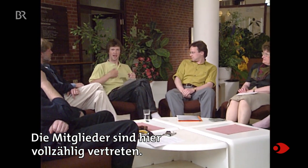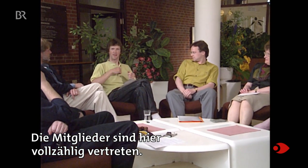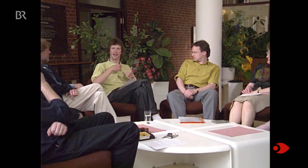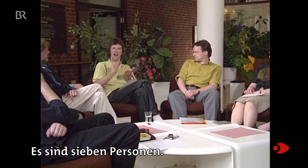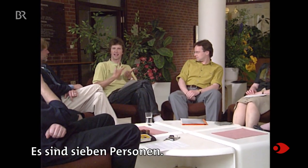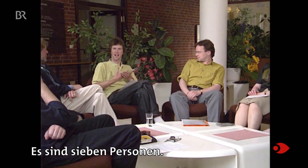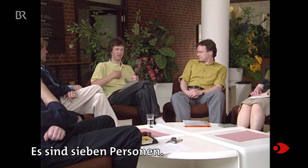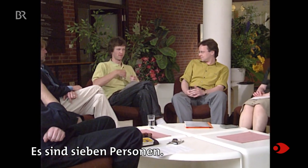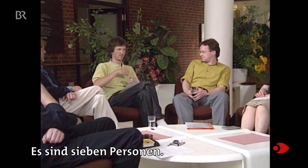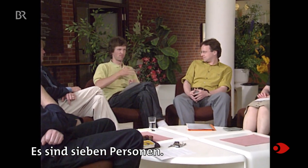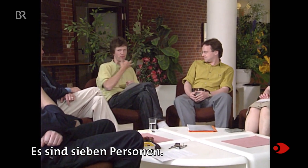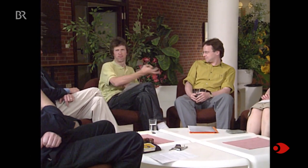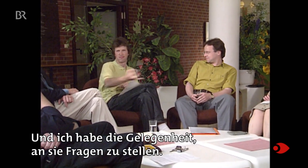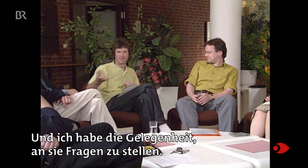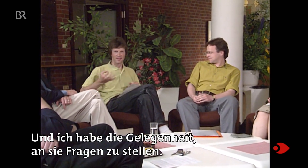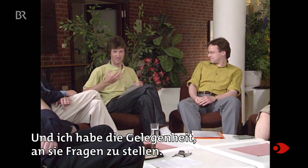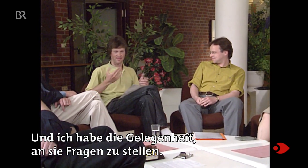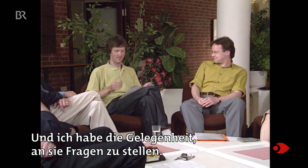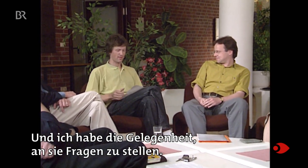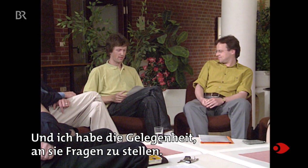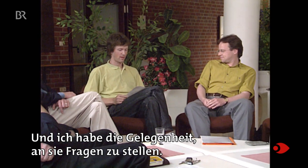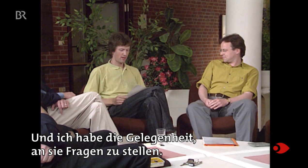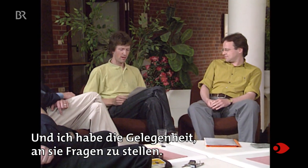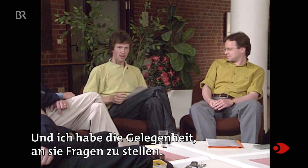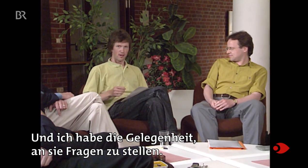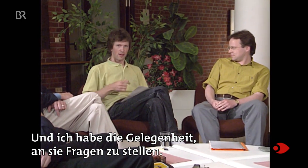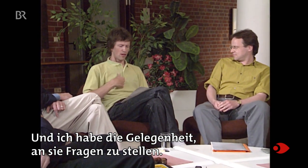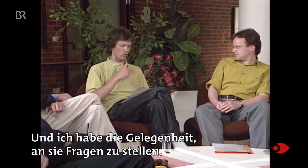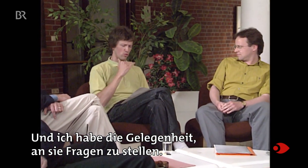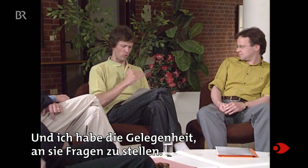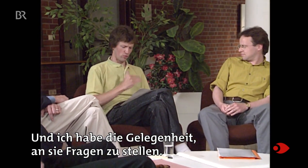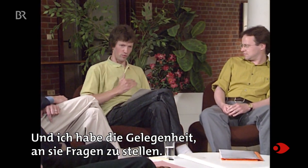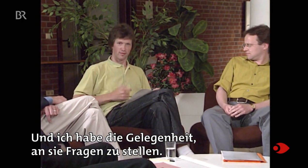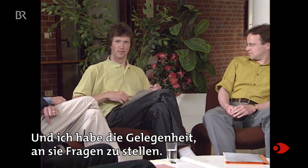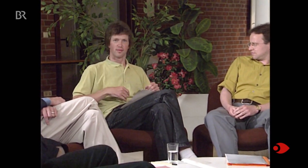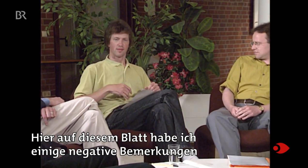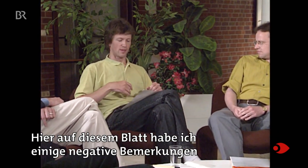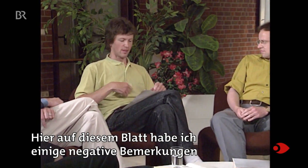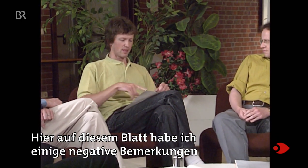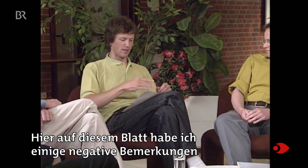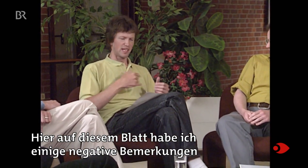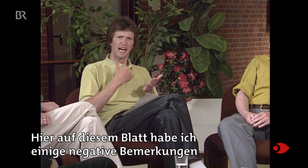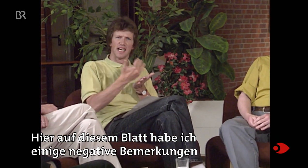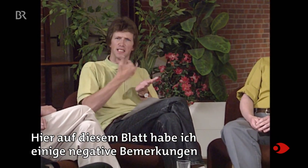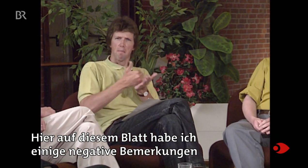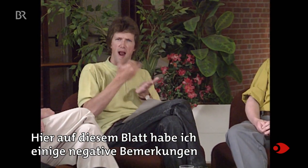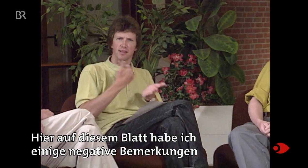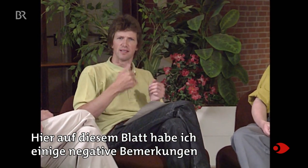vertreten. Es sind sieben Personen und ich habe die Gelegenheit, an Sie Fragen zu stellen. Hier auf diesem Blatt habe ich einige